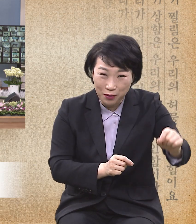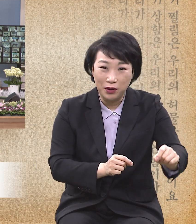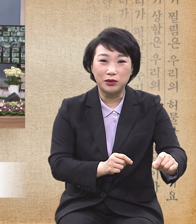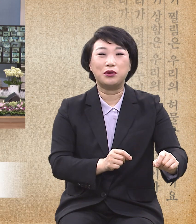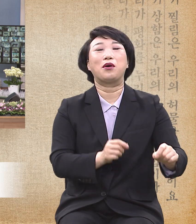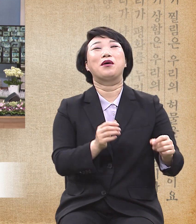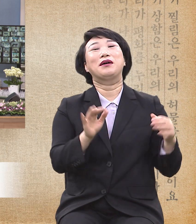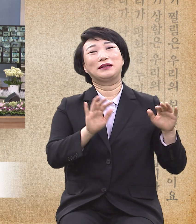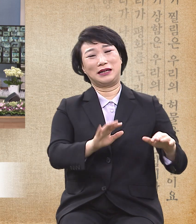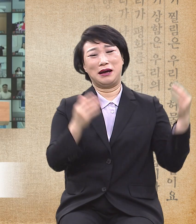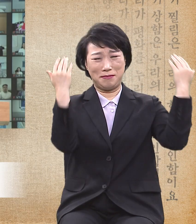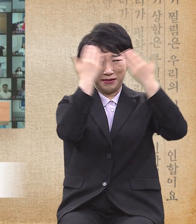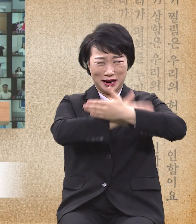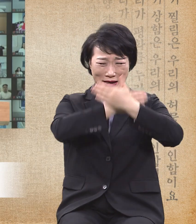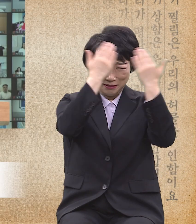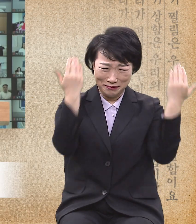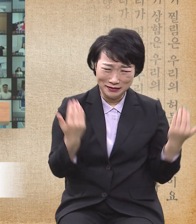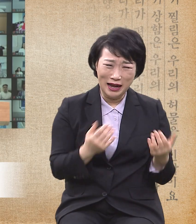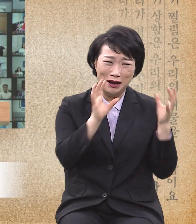새토록